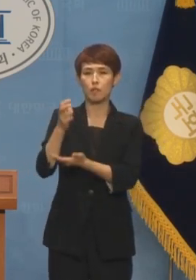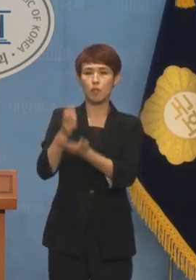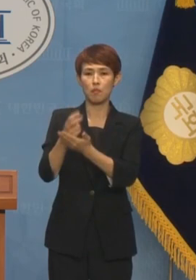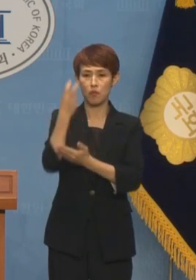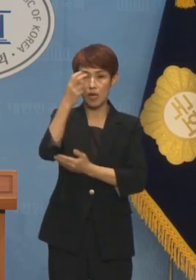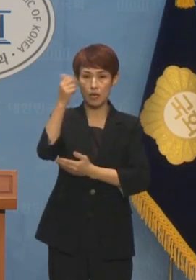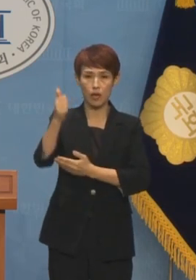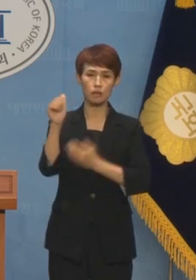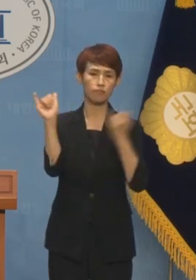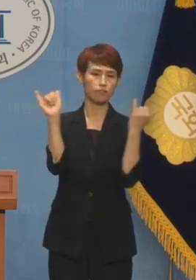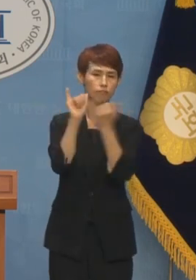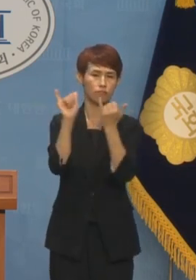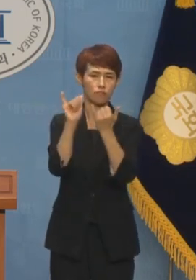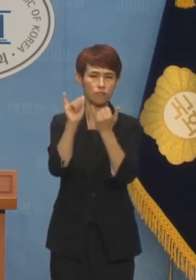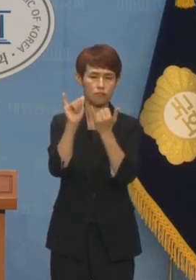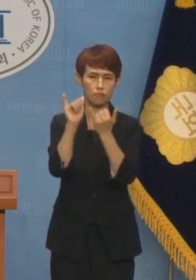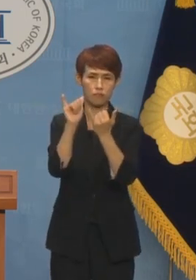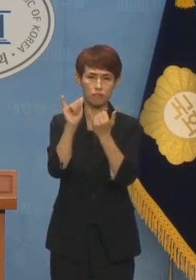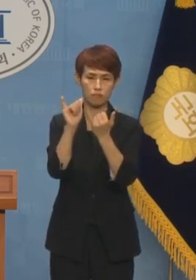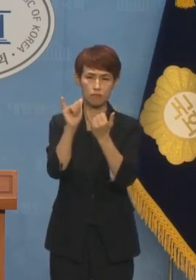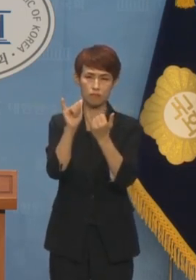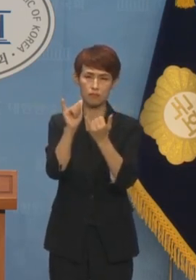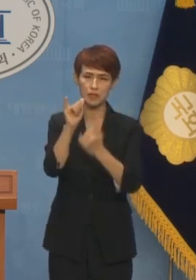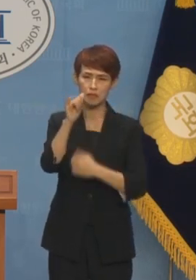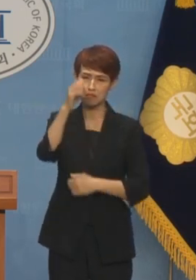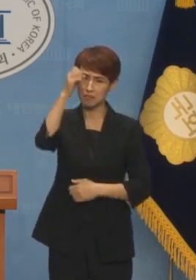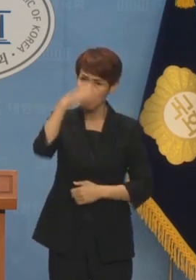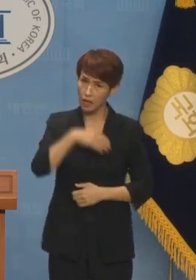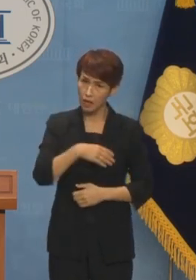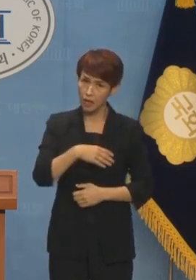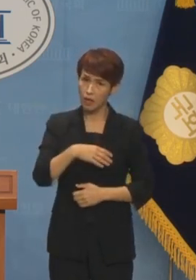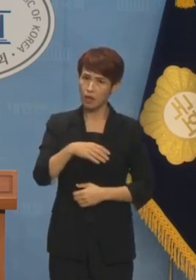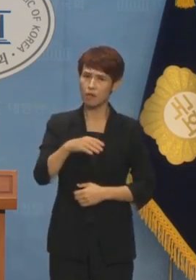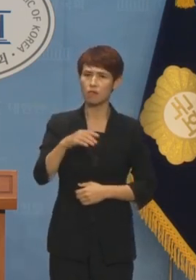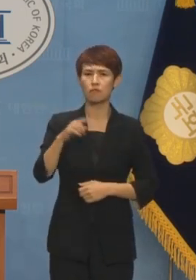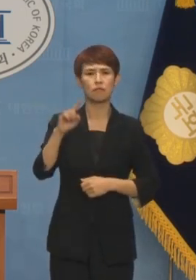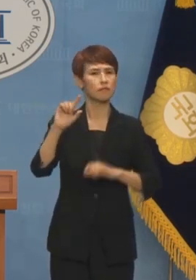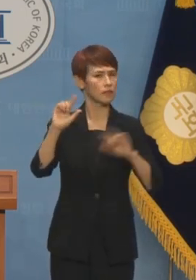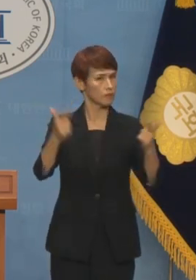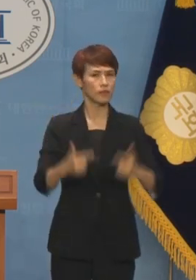한 것을 우연이라 여길 국민들은 아무도 없습니다.